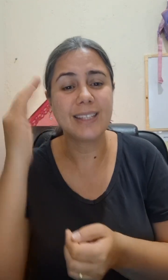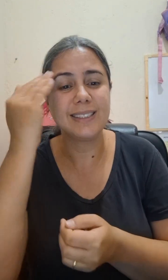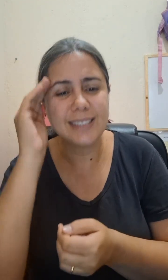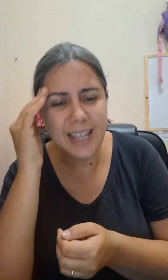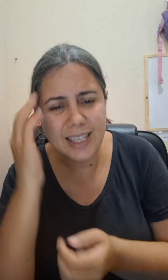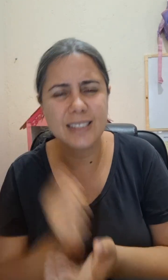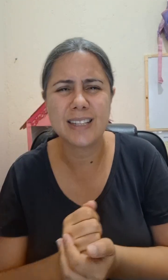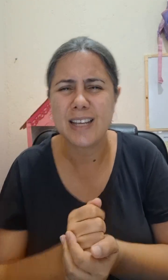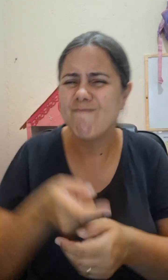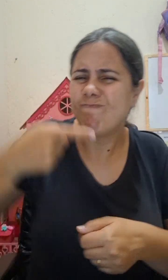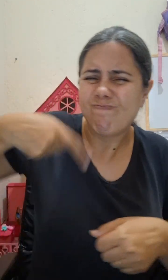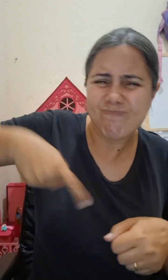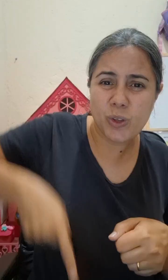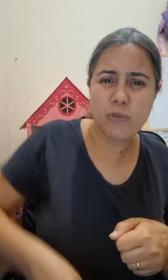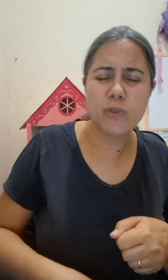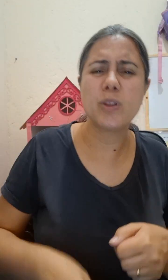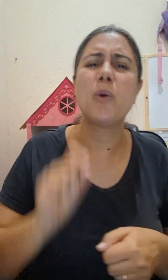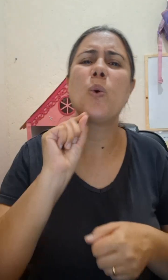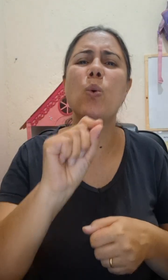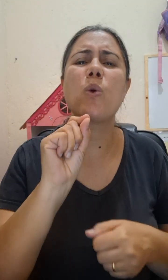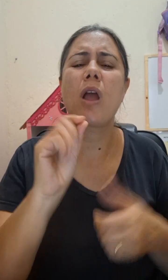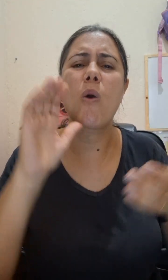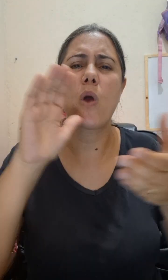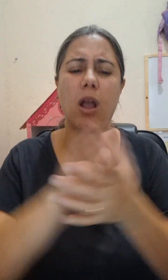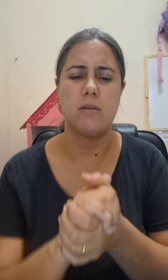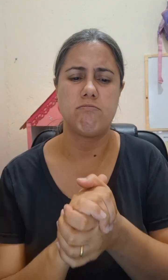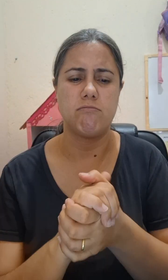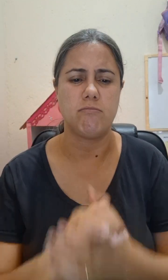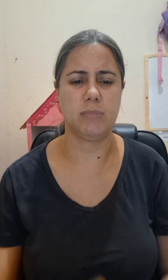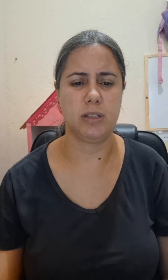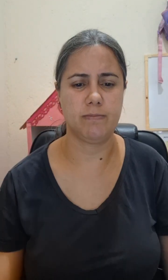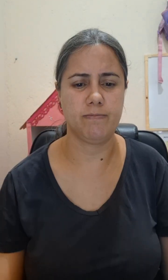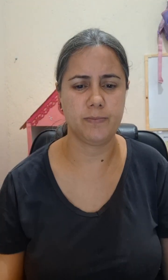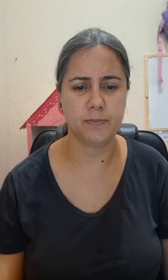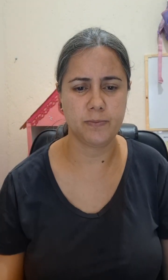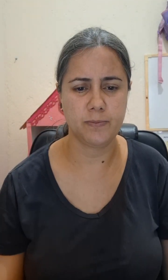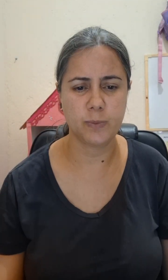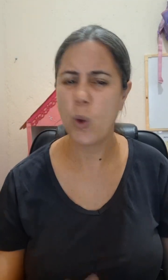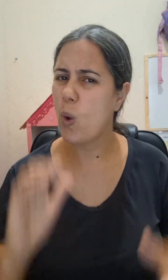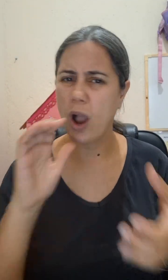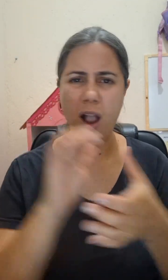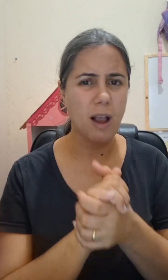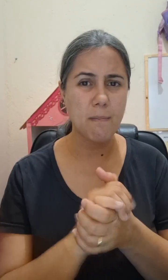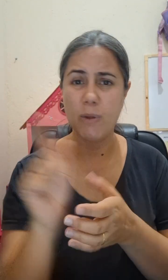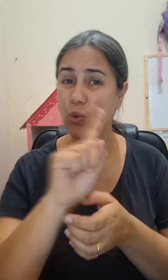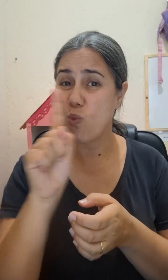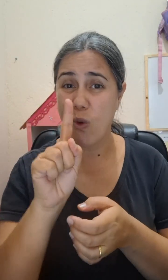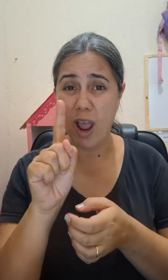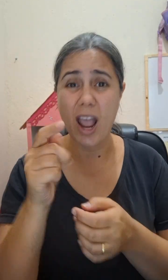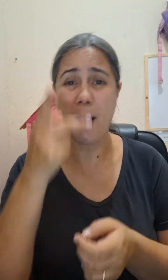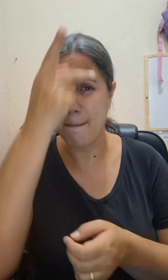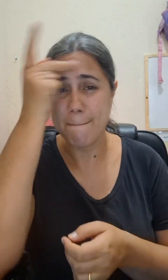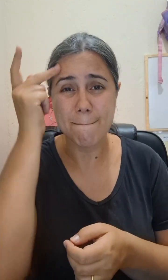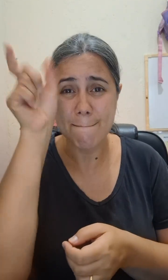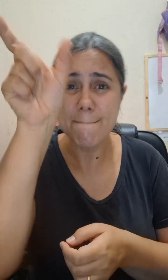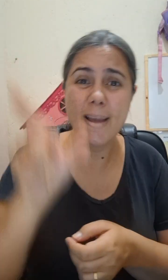vai fazer hoje? Qual que é o objetivo? É falar uma compreensão, entender